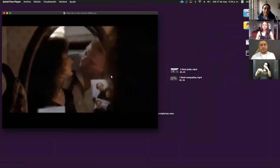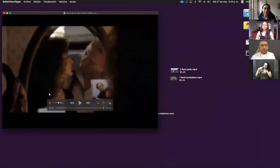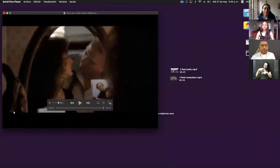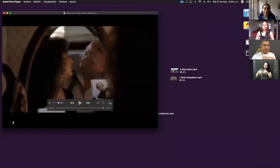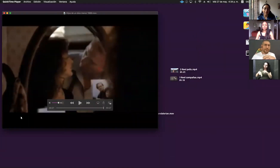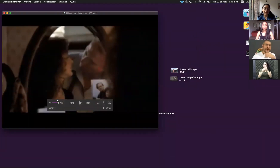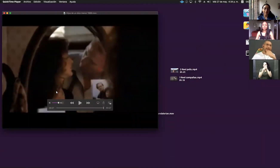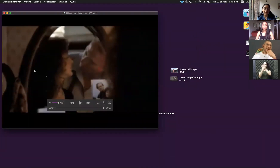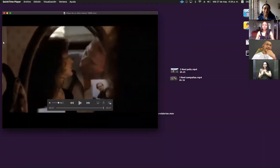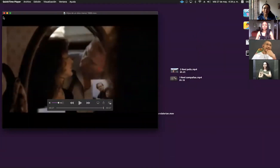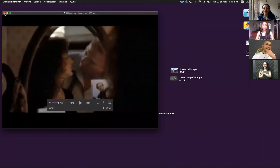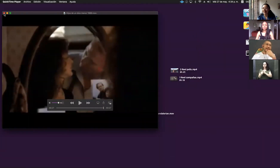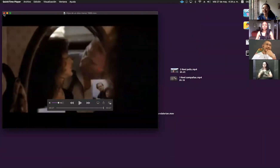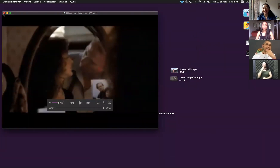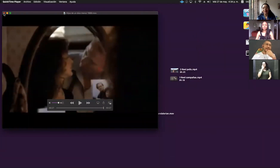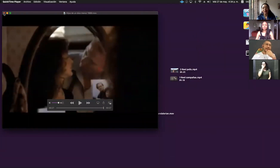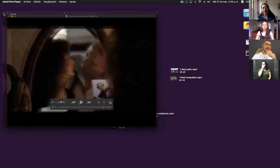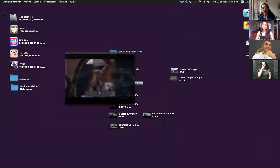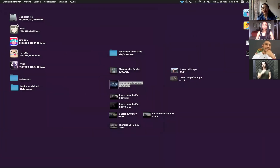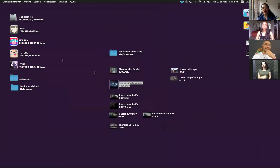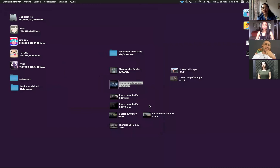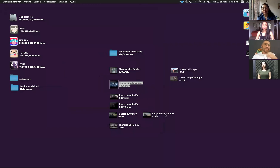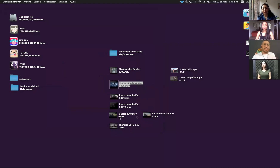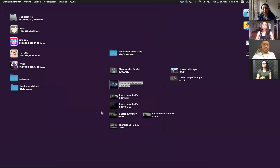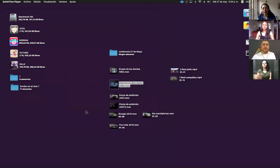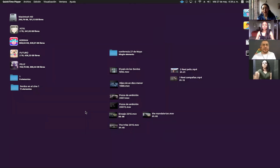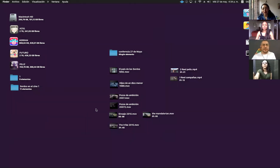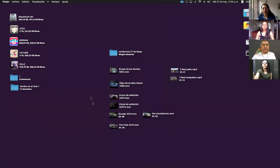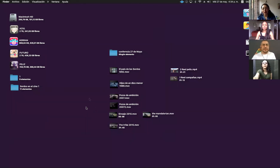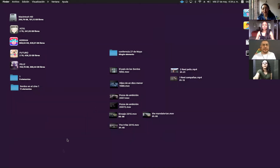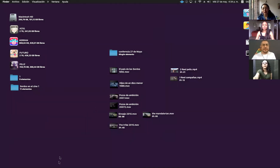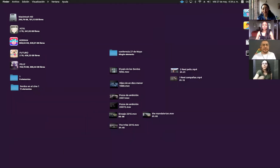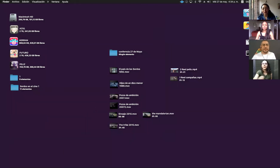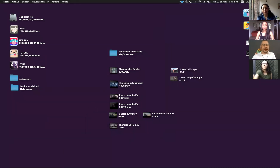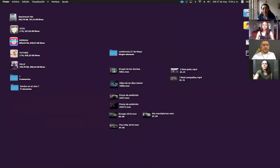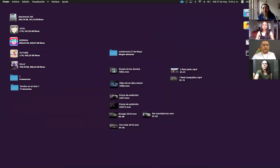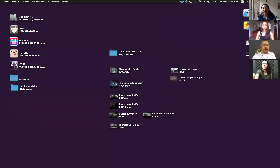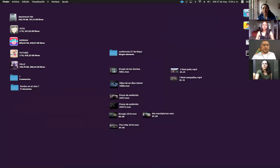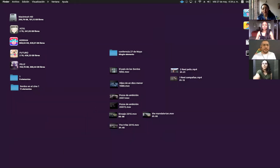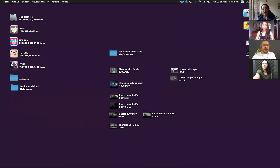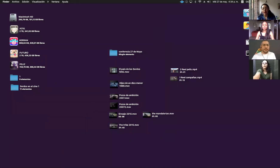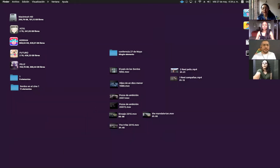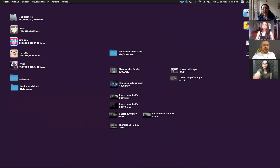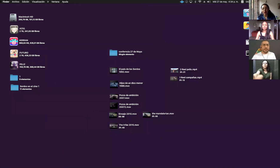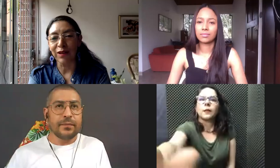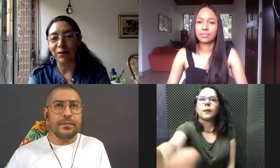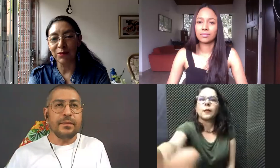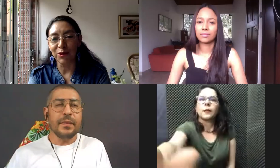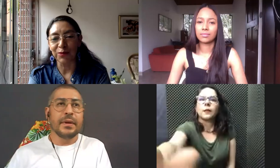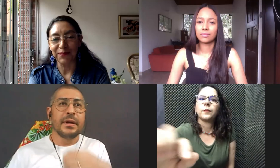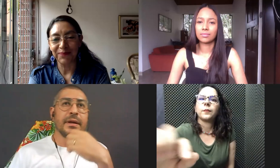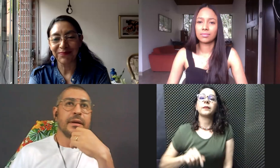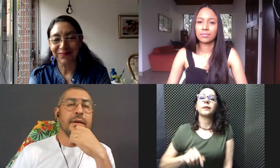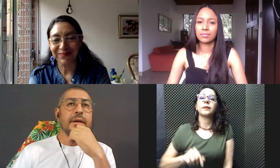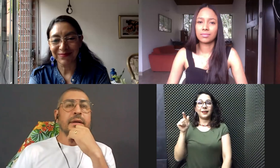Bueno, eso fue el tráiler de la película del 86. Sí, la recordamos